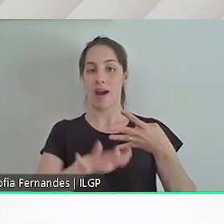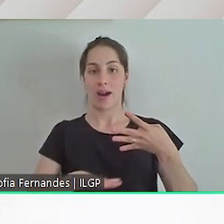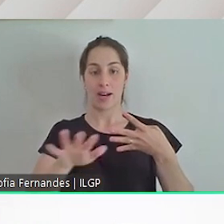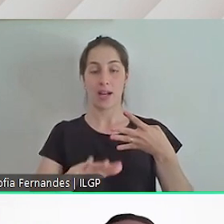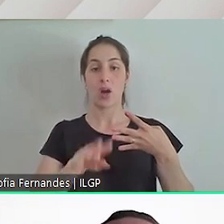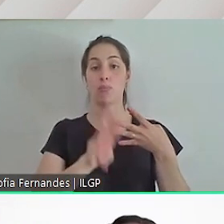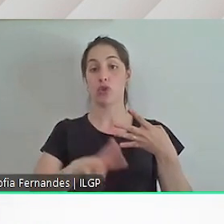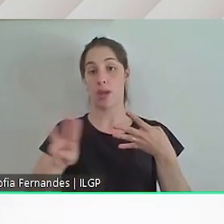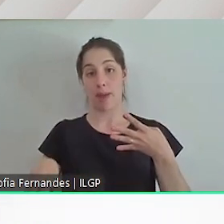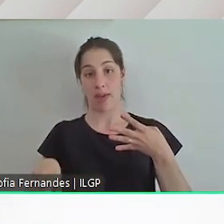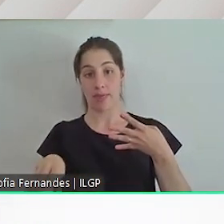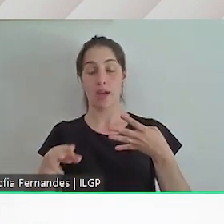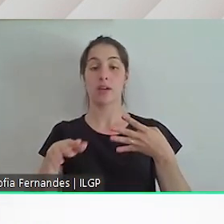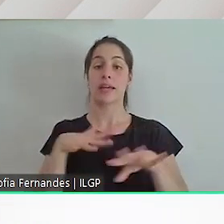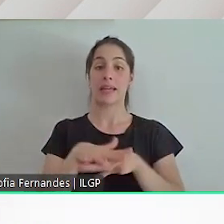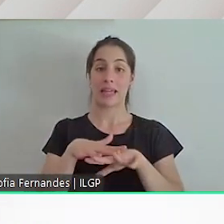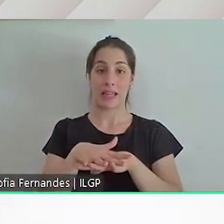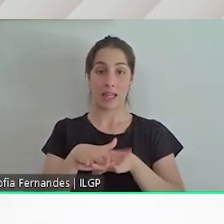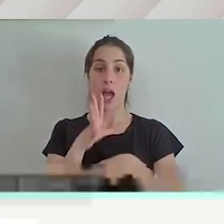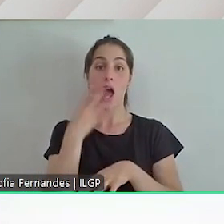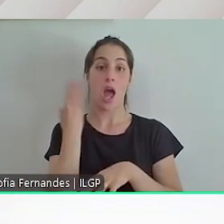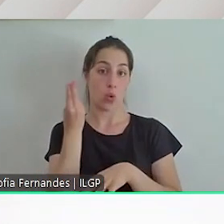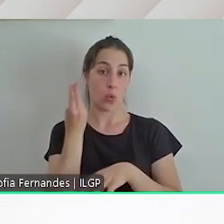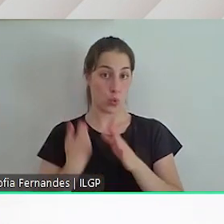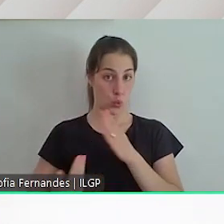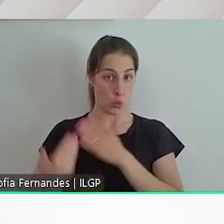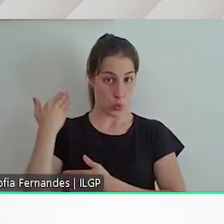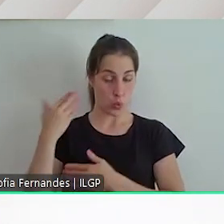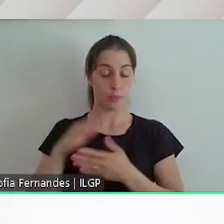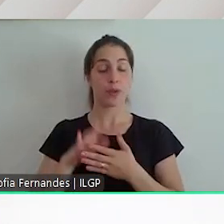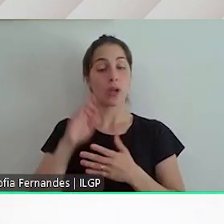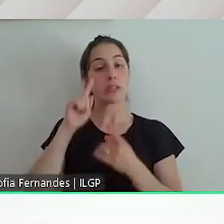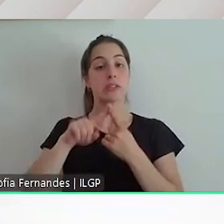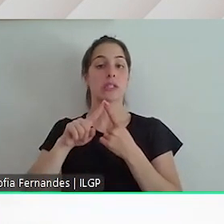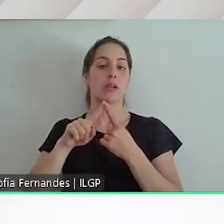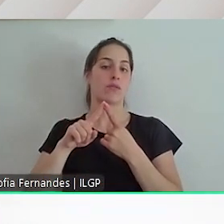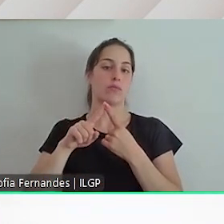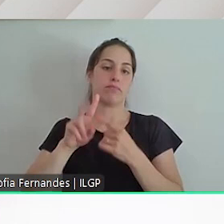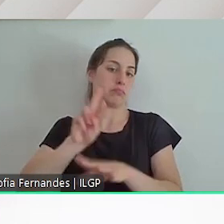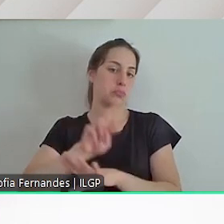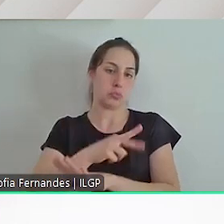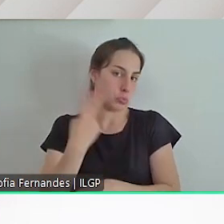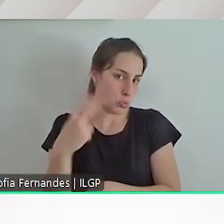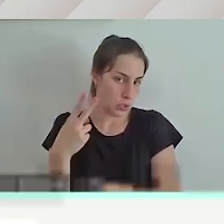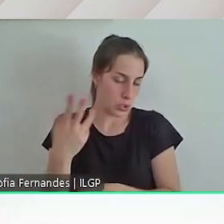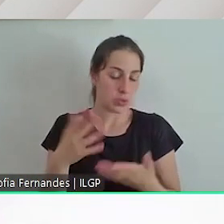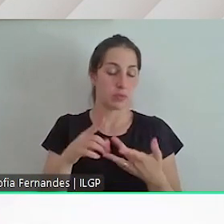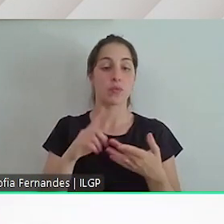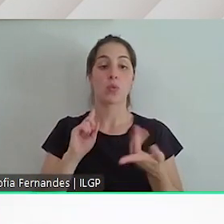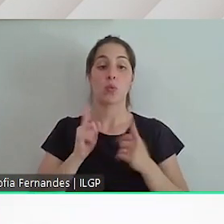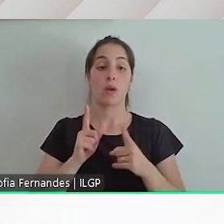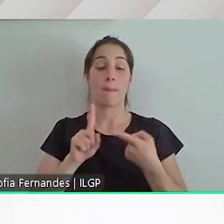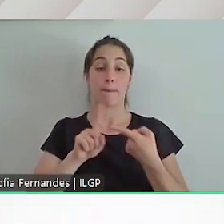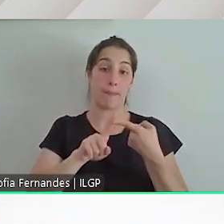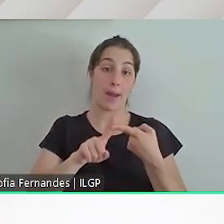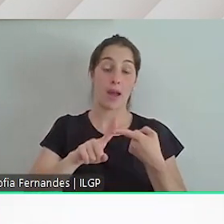rede INA-Alumni e tem aqui um objetivo duplo, ou seja, que o objetivo primeiro, naturalmente, será haver